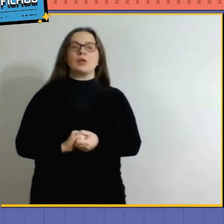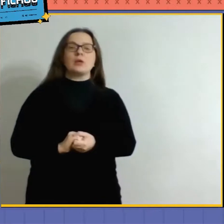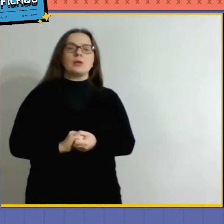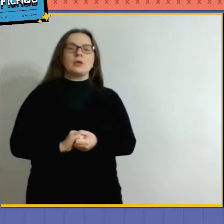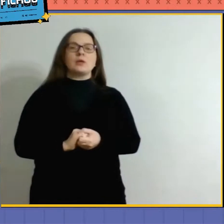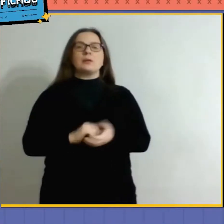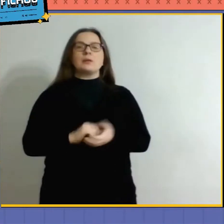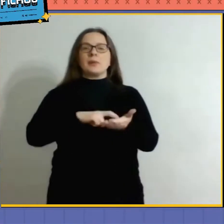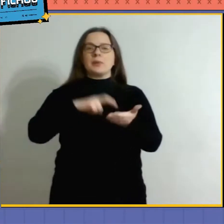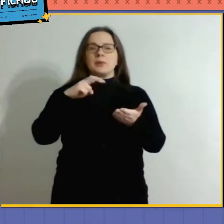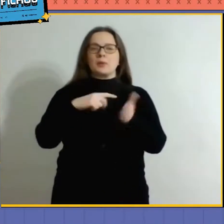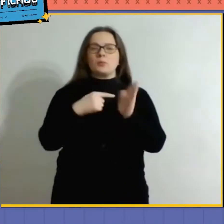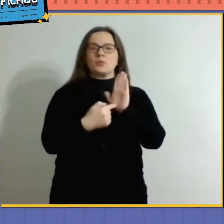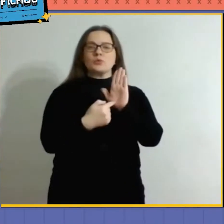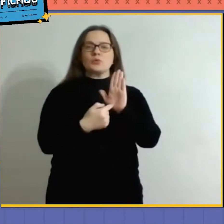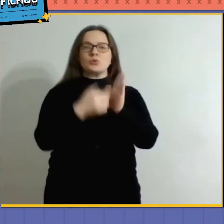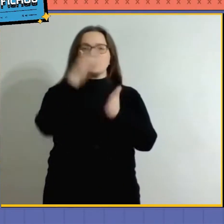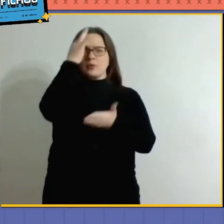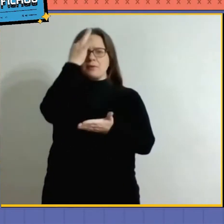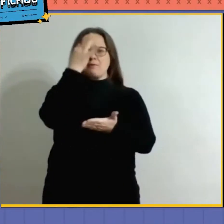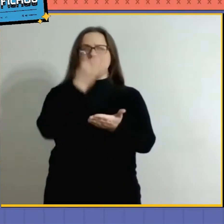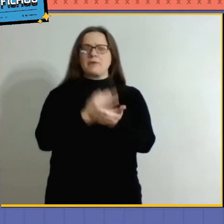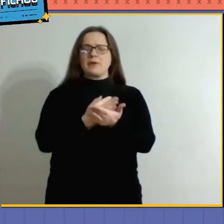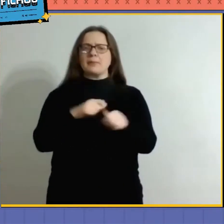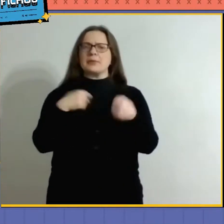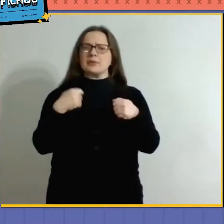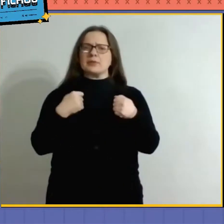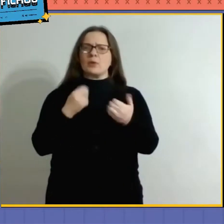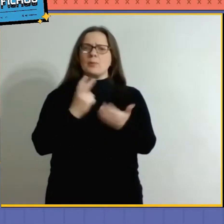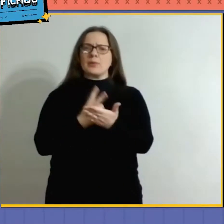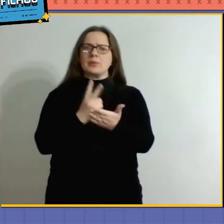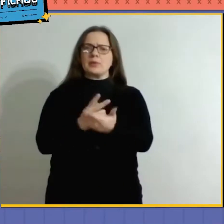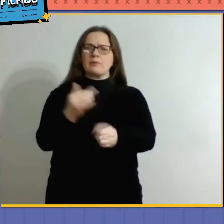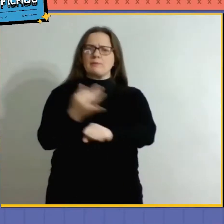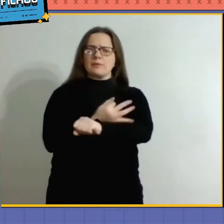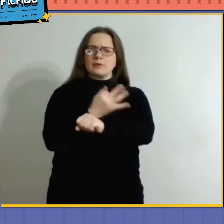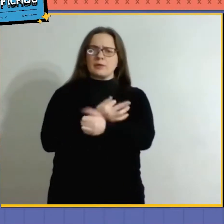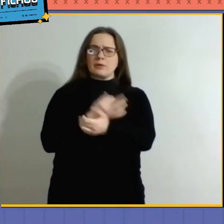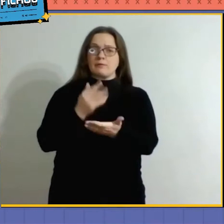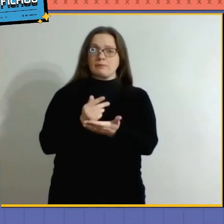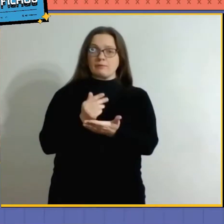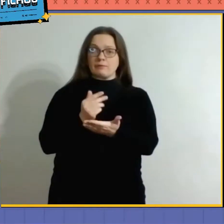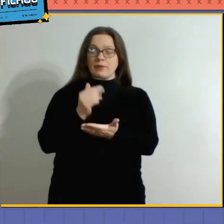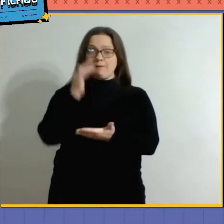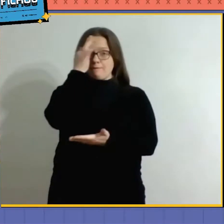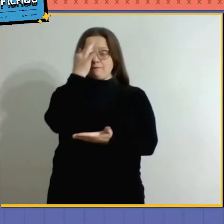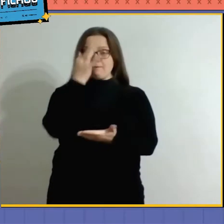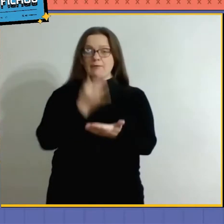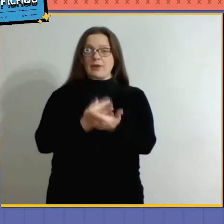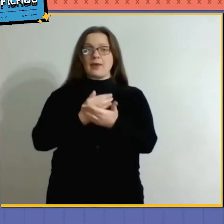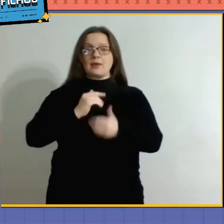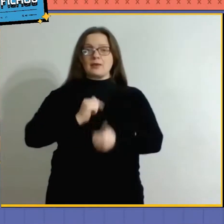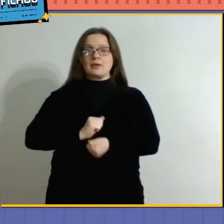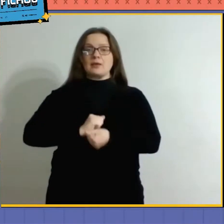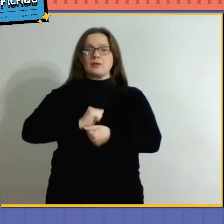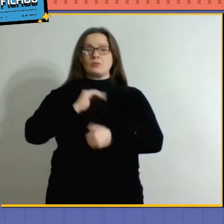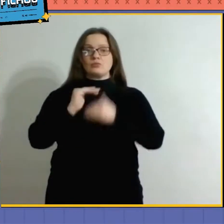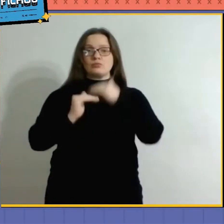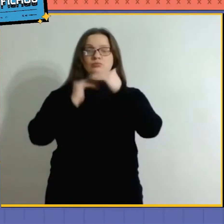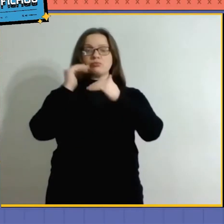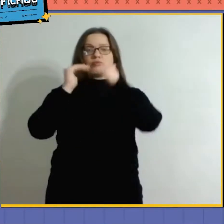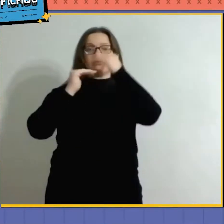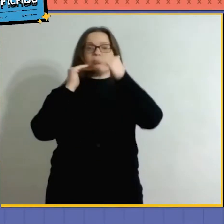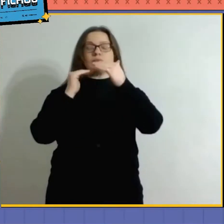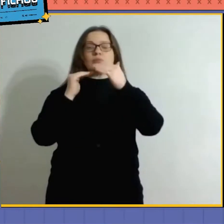como nós precisamos perseverar na fé e crescer na fé estamos todos aí correndo uma carreira dá certo aí você pode